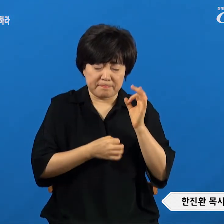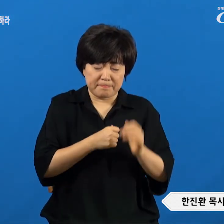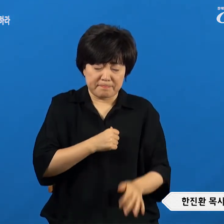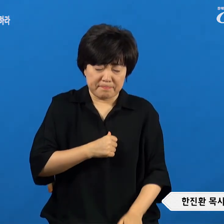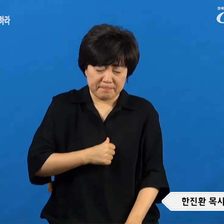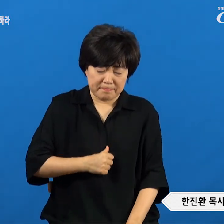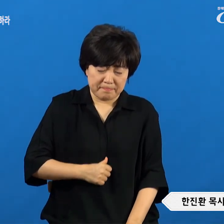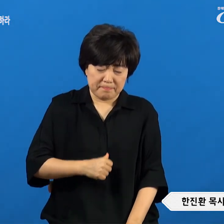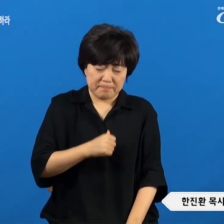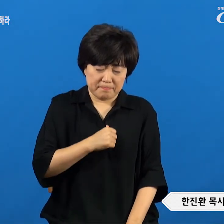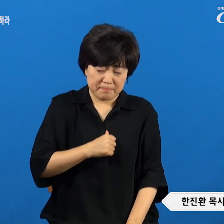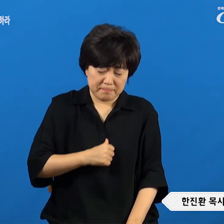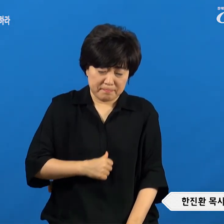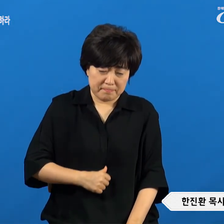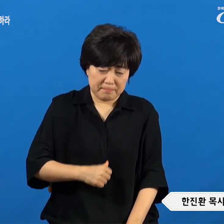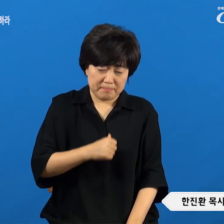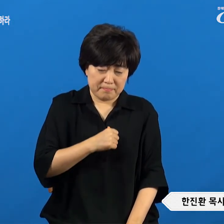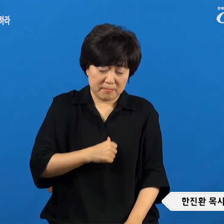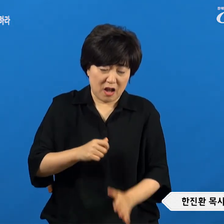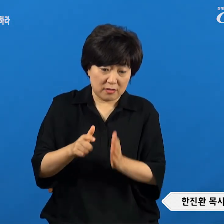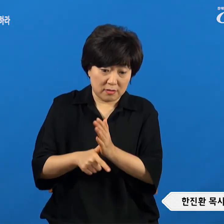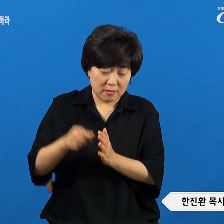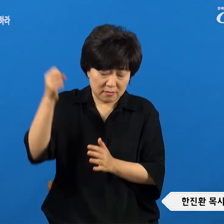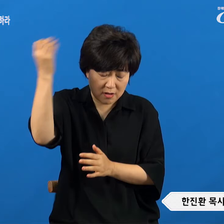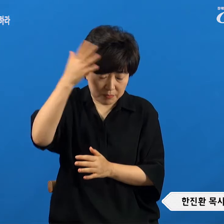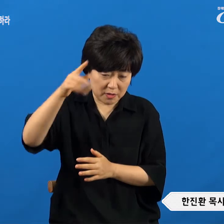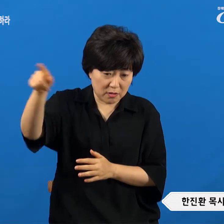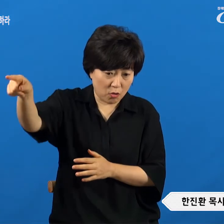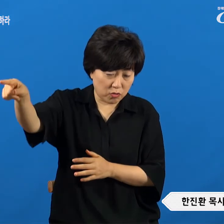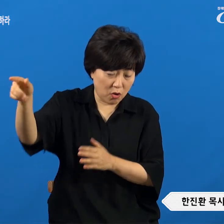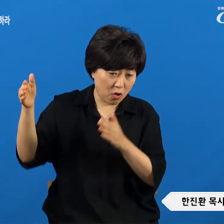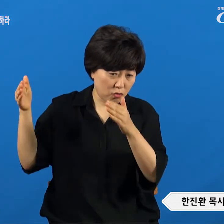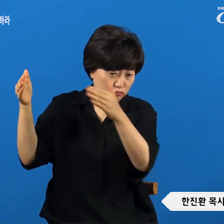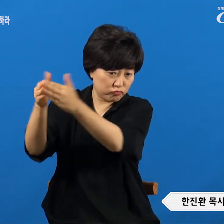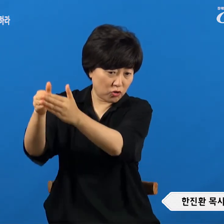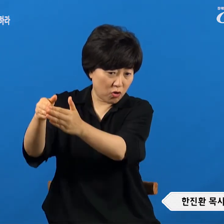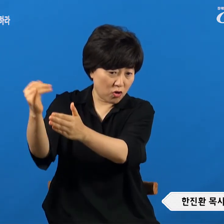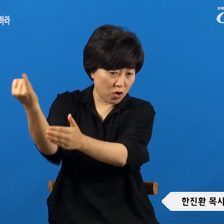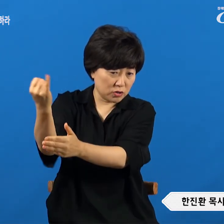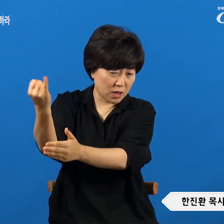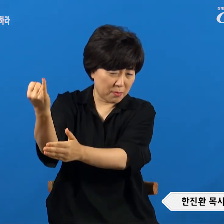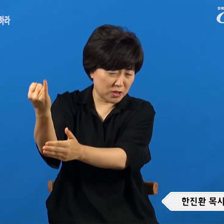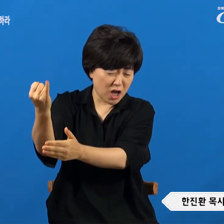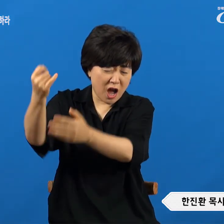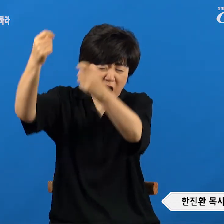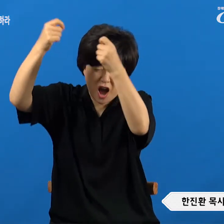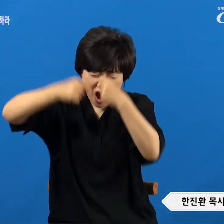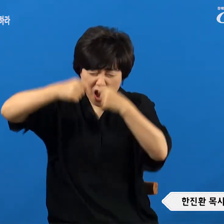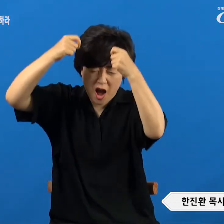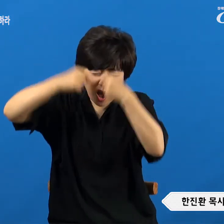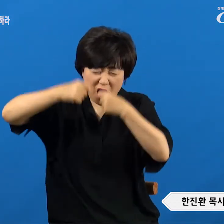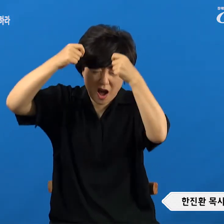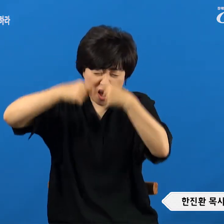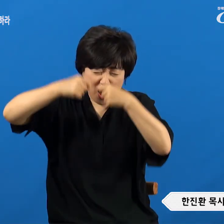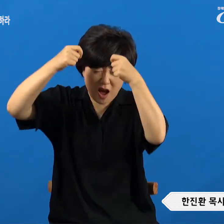그런데 갑자기 한쪽 구석에서 어떤 여자분이 오열을 하기 시작합니다.